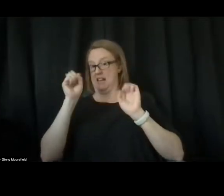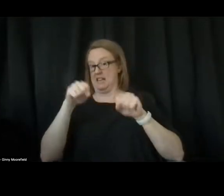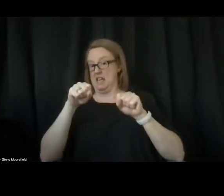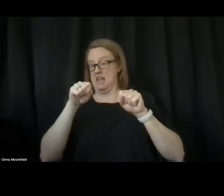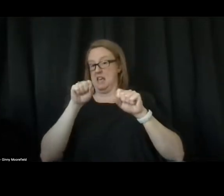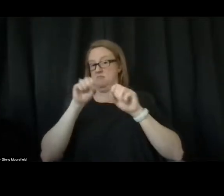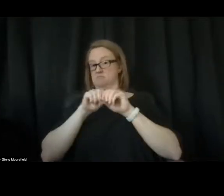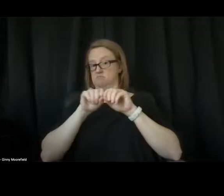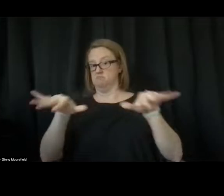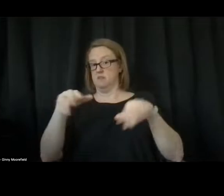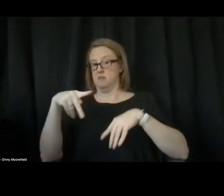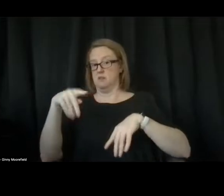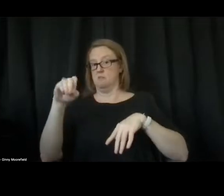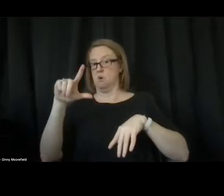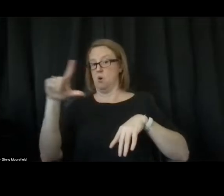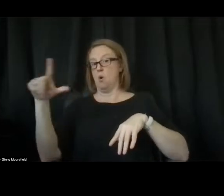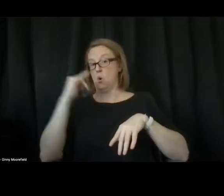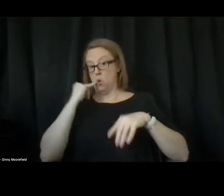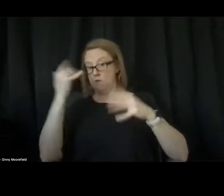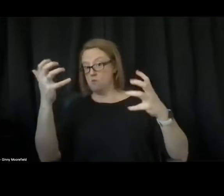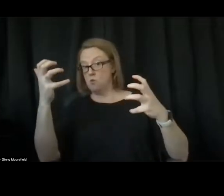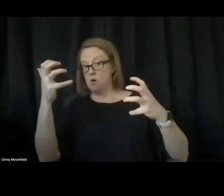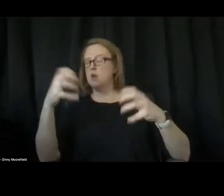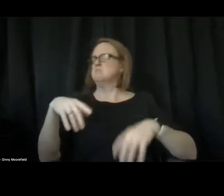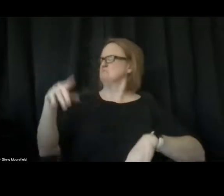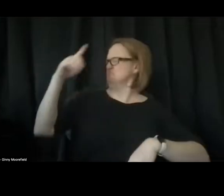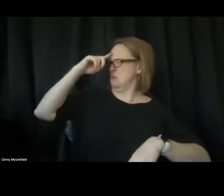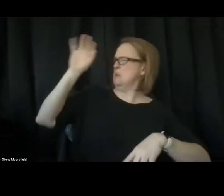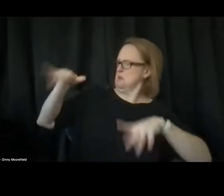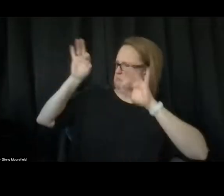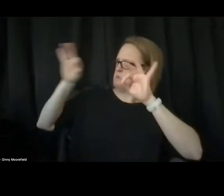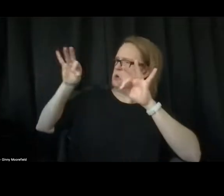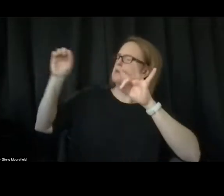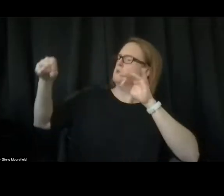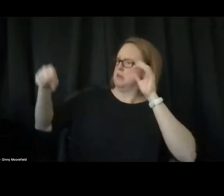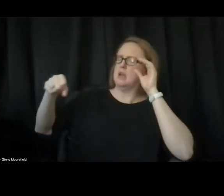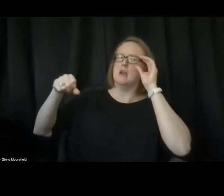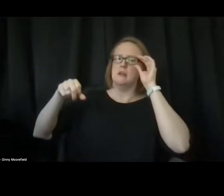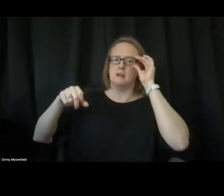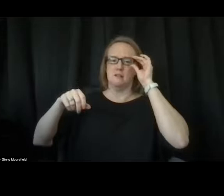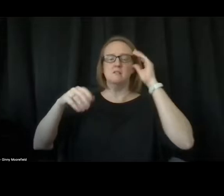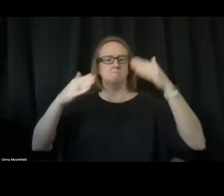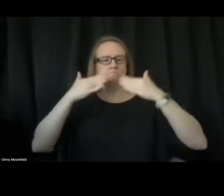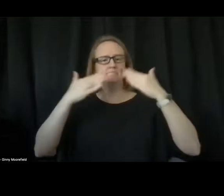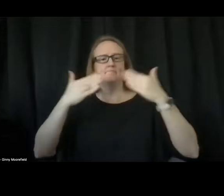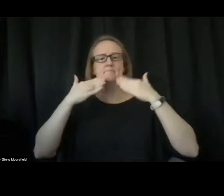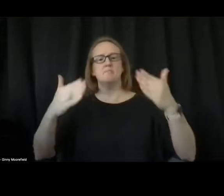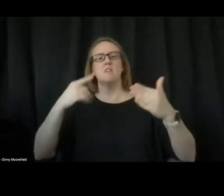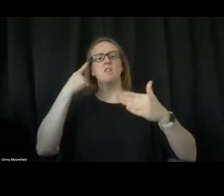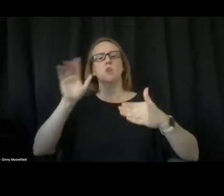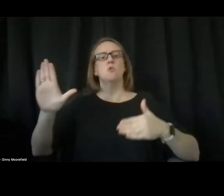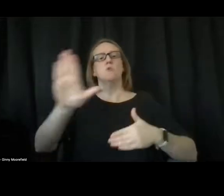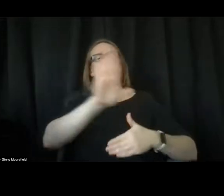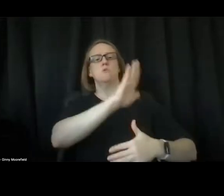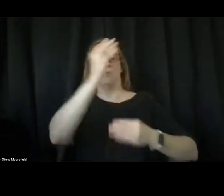podemos volviendo a la agenda tenemos una encuesta más podemos lanzarla en los últimos tres cuatro minutos